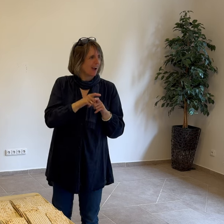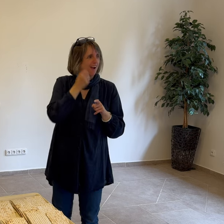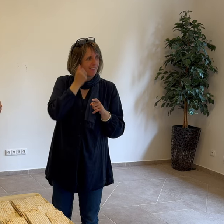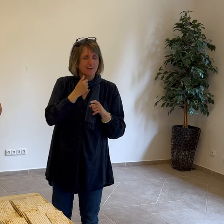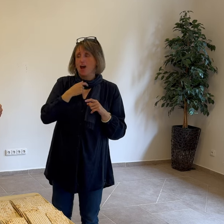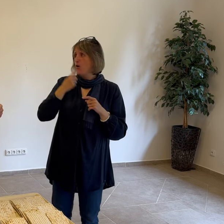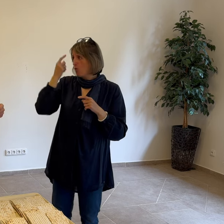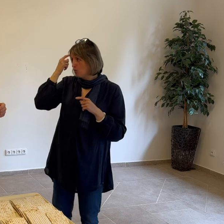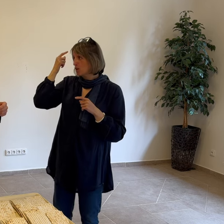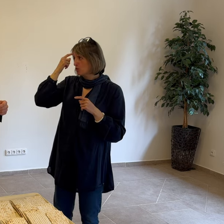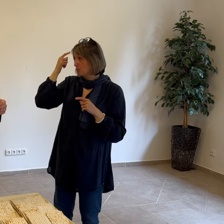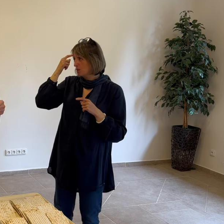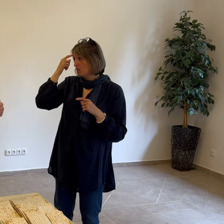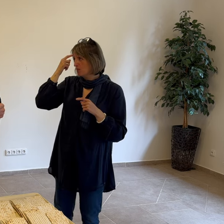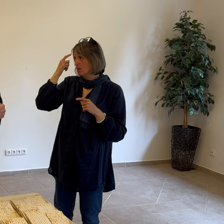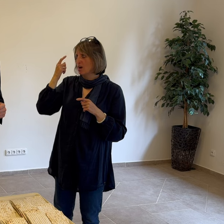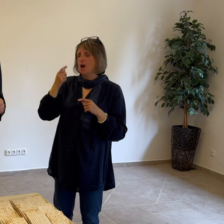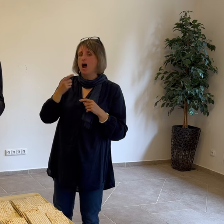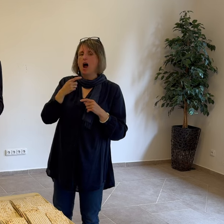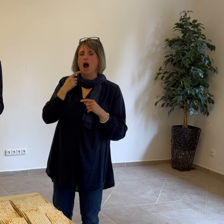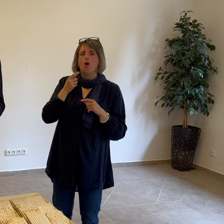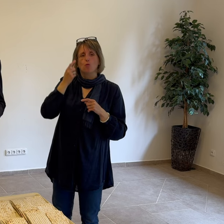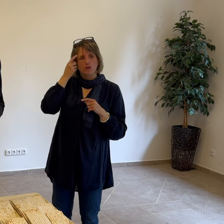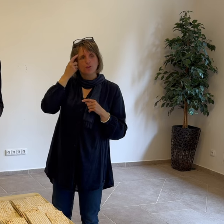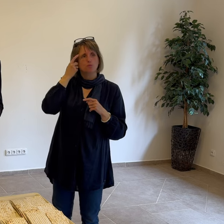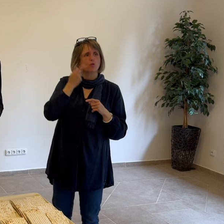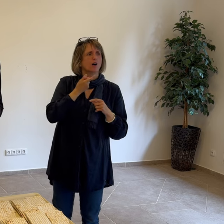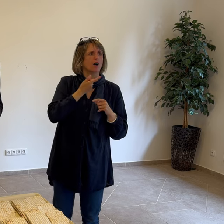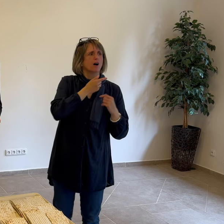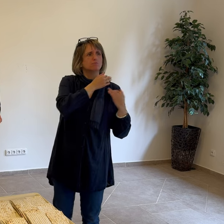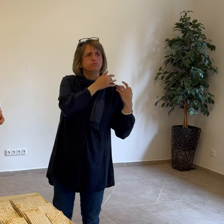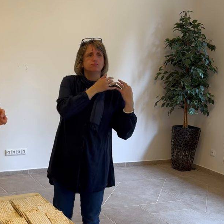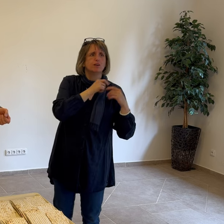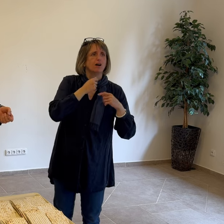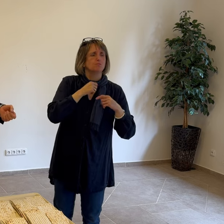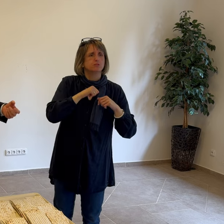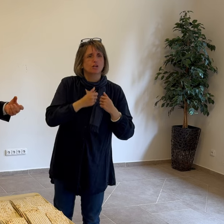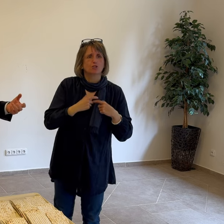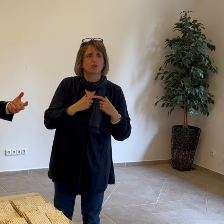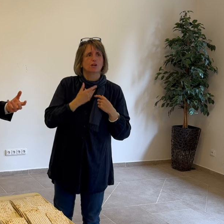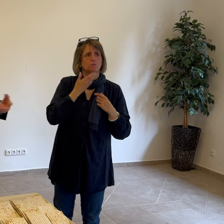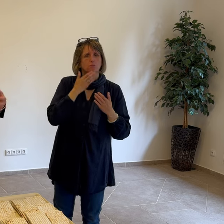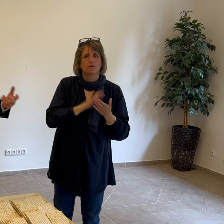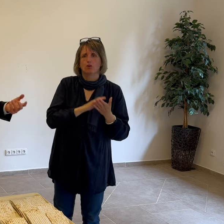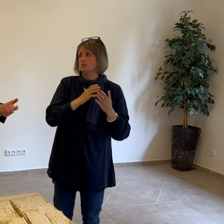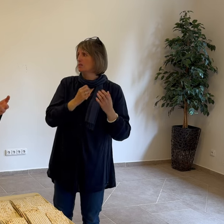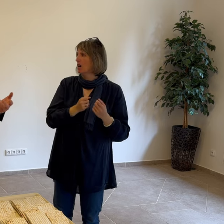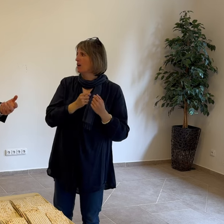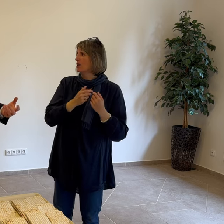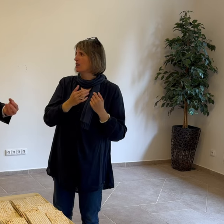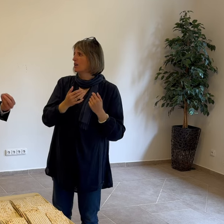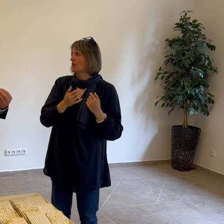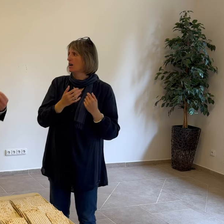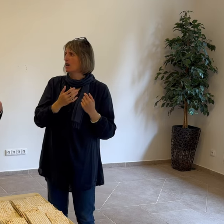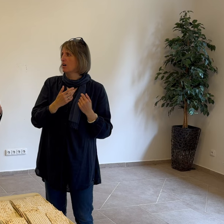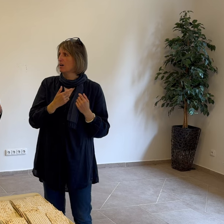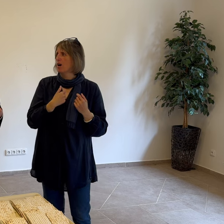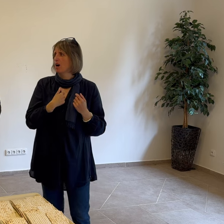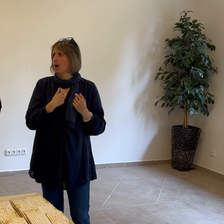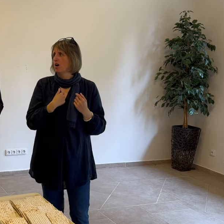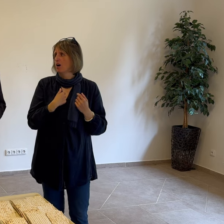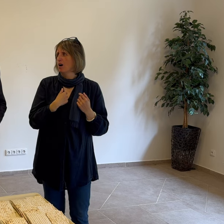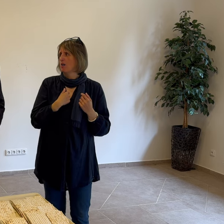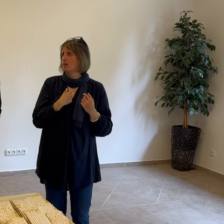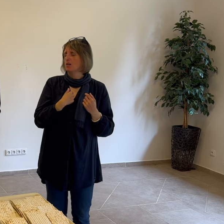požehnání že to přežil že to udělal že se tam to podařilo protože člověk absolutně automaticky vždycky